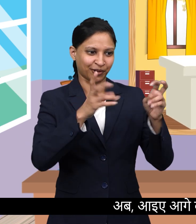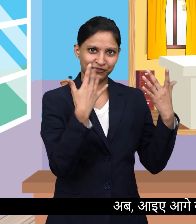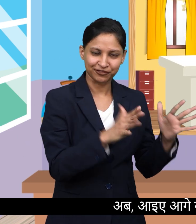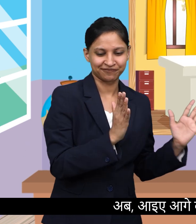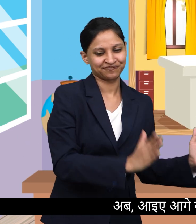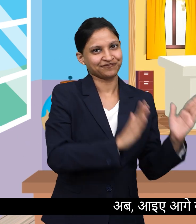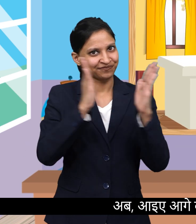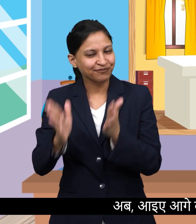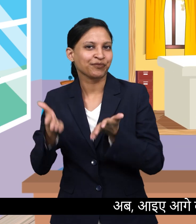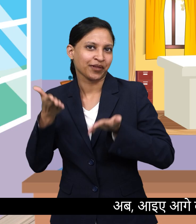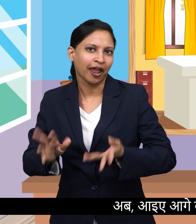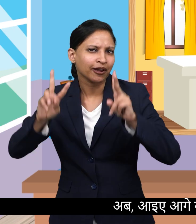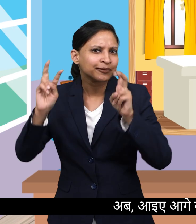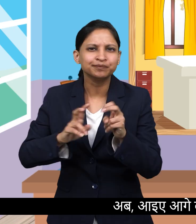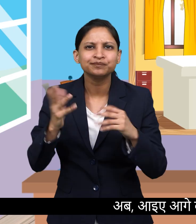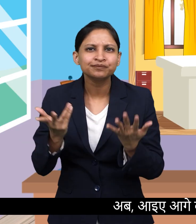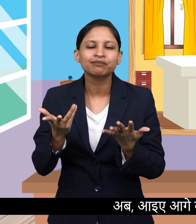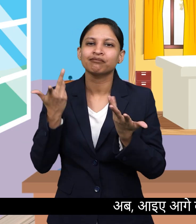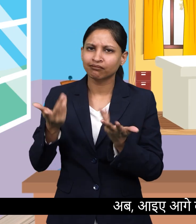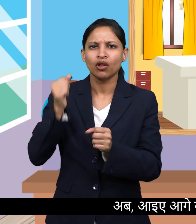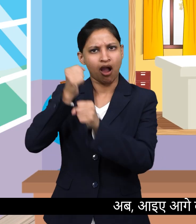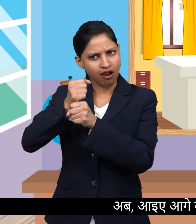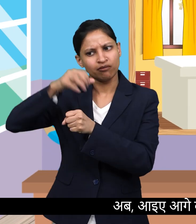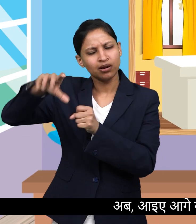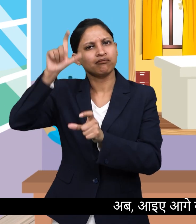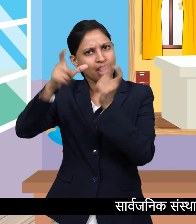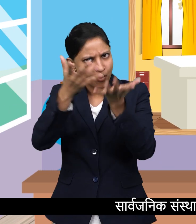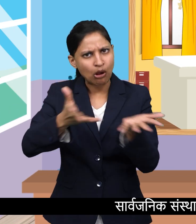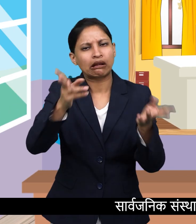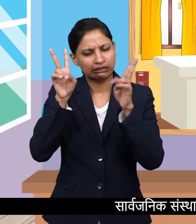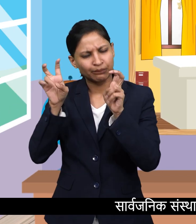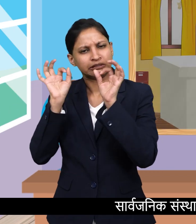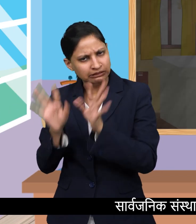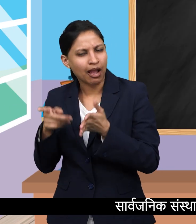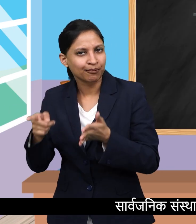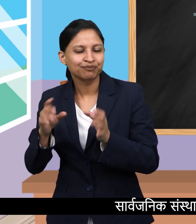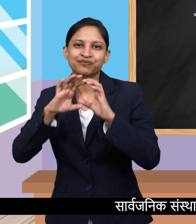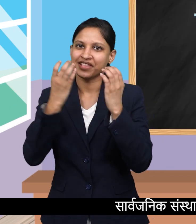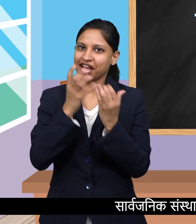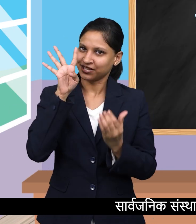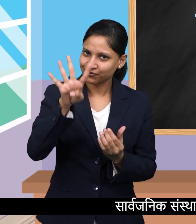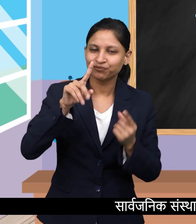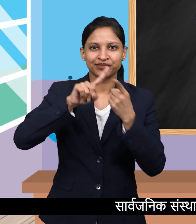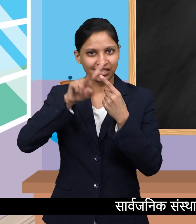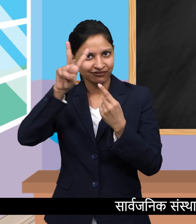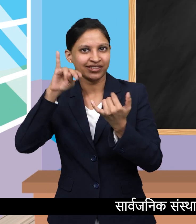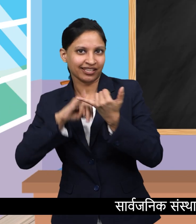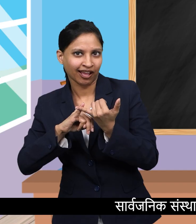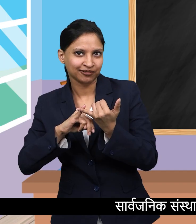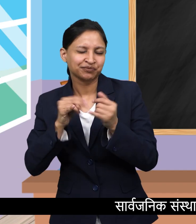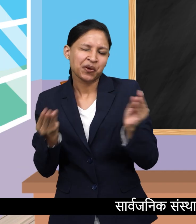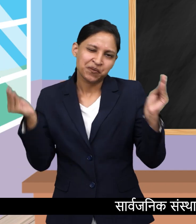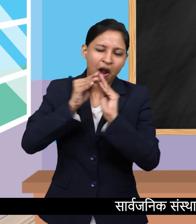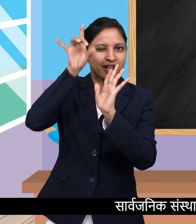अब आइए आगे बढ़ते हैं और कक्षा चतुर्थ ईवीएस के विषय सार्वजनिक संस्थाएं से और महत्वपूर्ण बातें सीखते